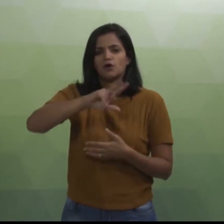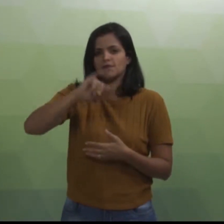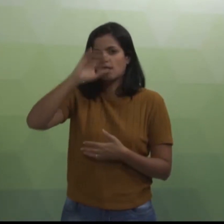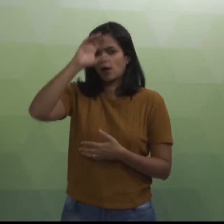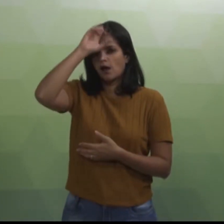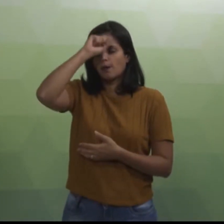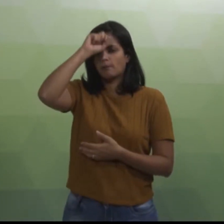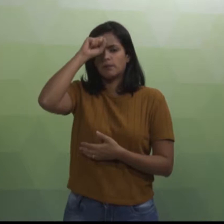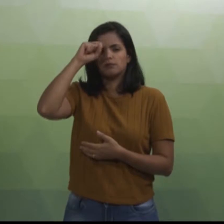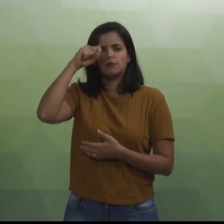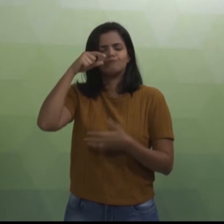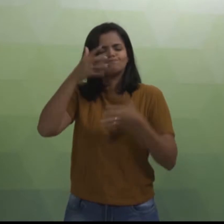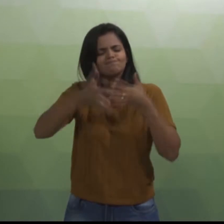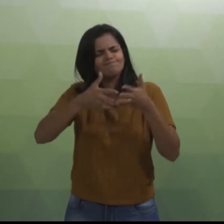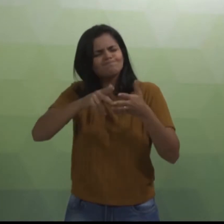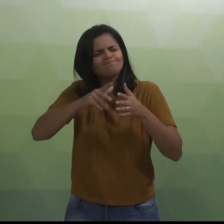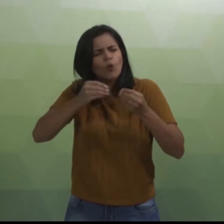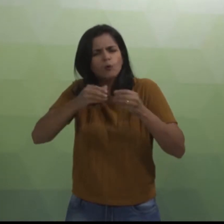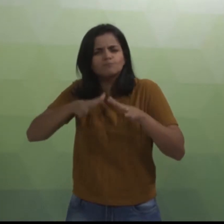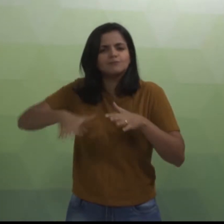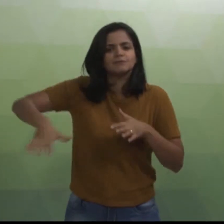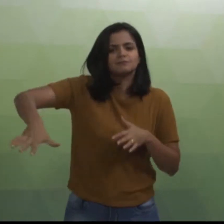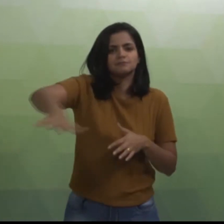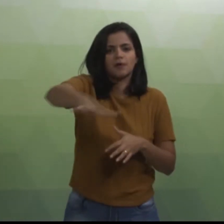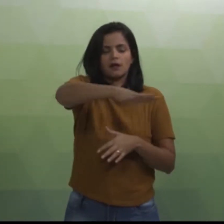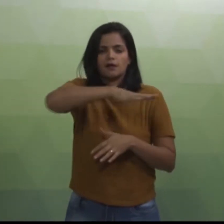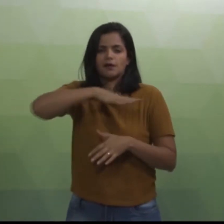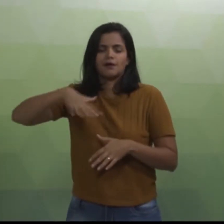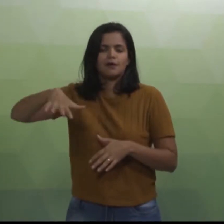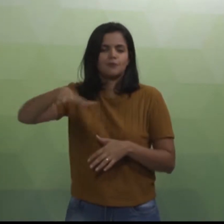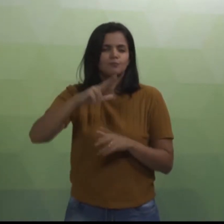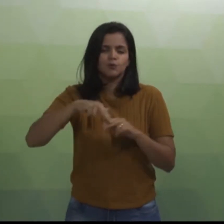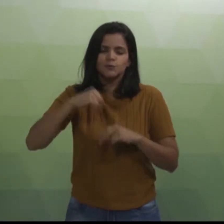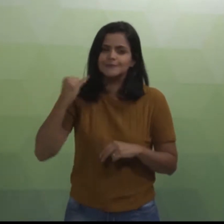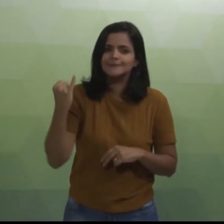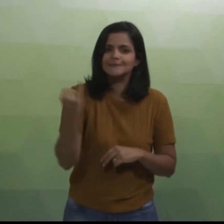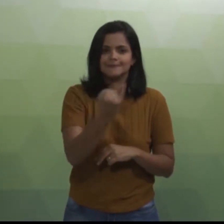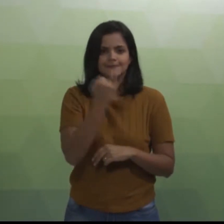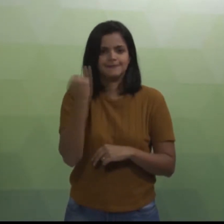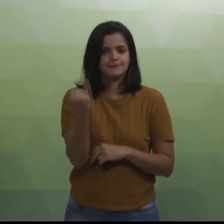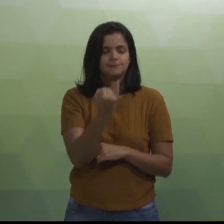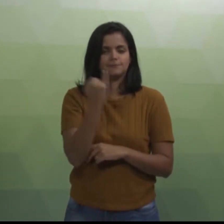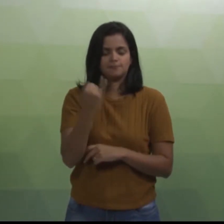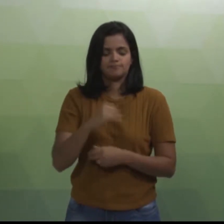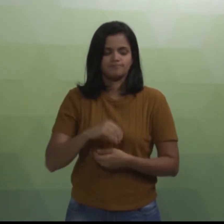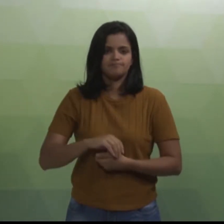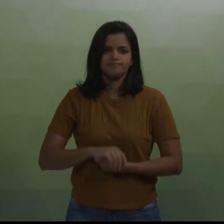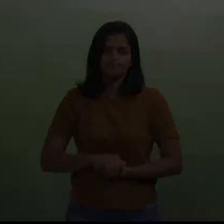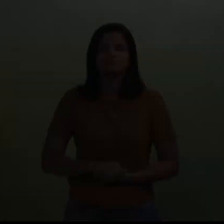Bom, nós vamos aprender a respeito do espaço nas línguas de sinais, e isso é relevante.